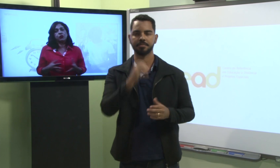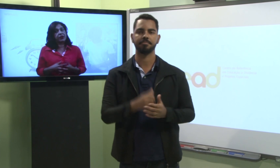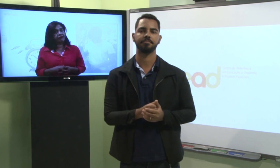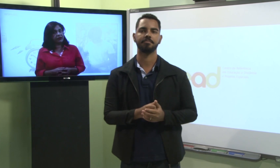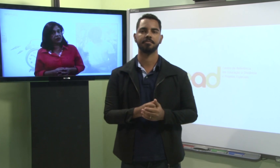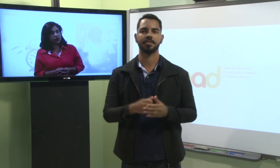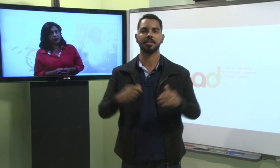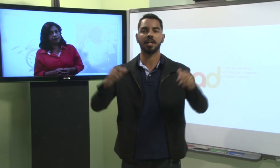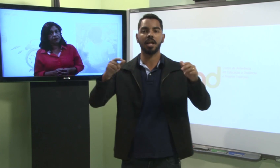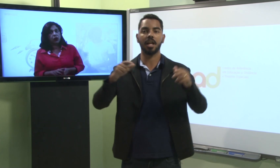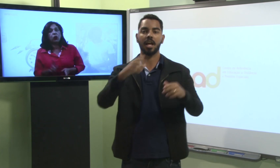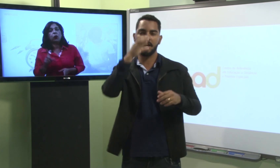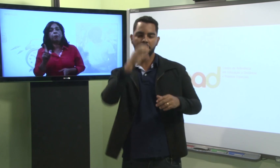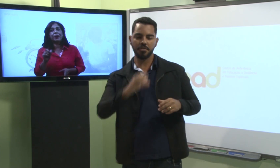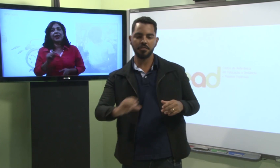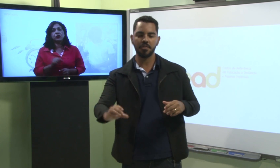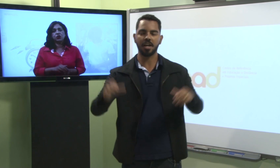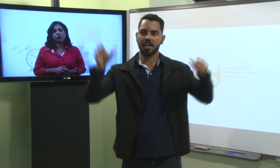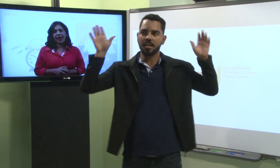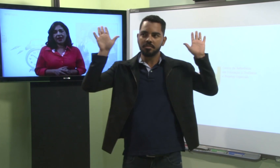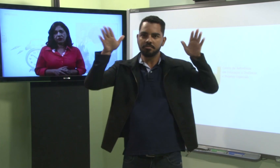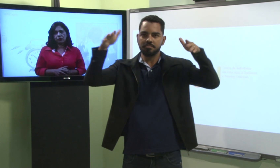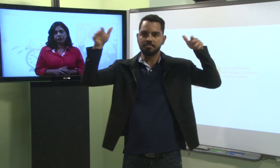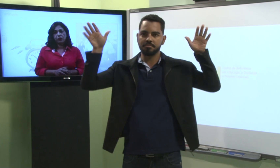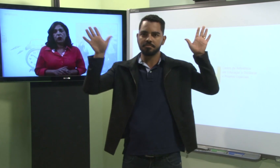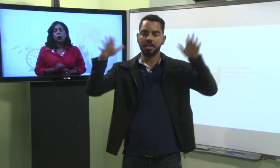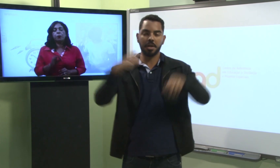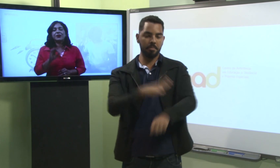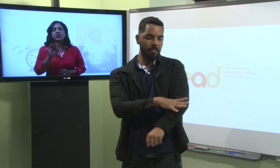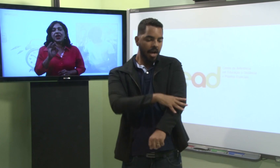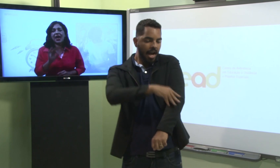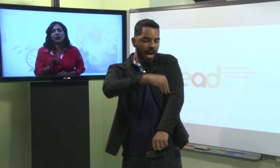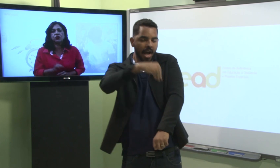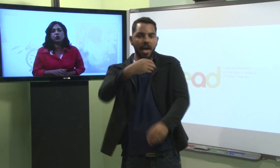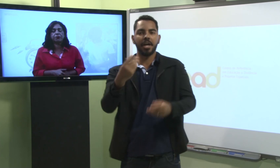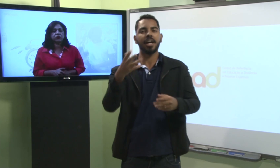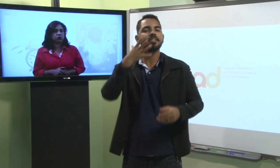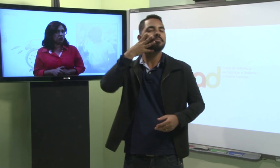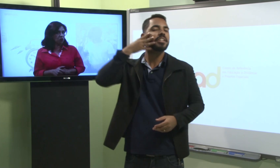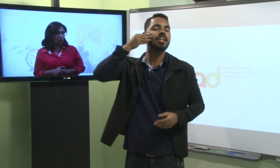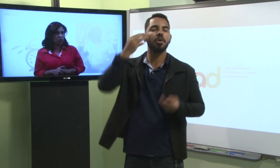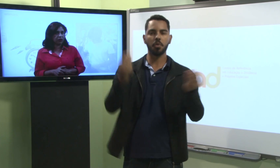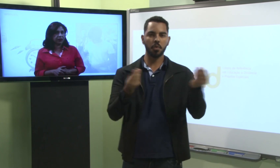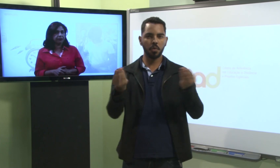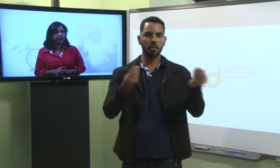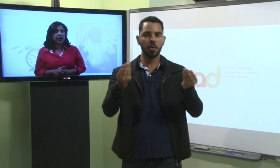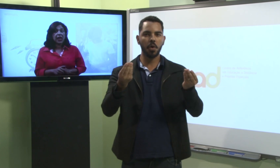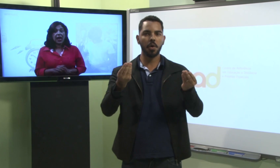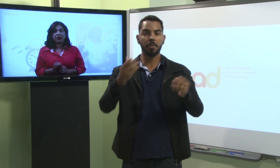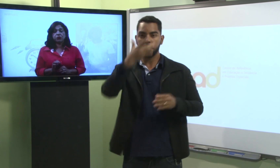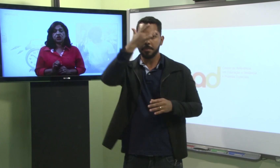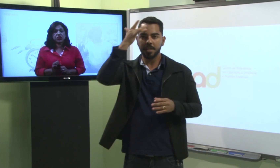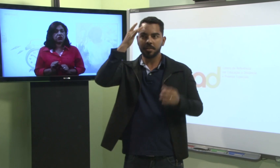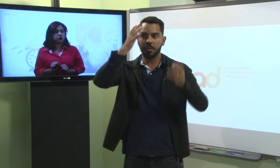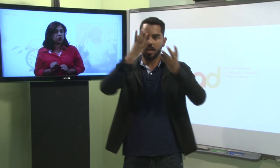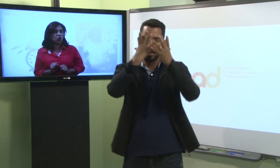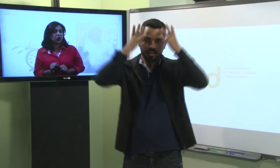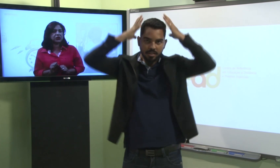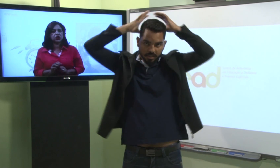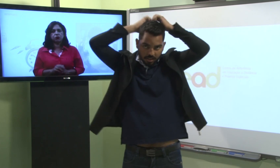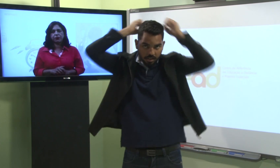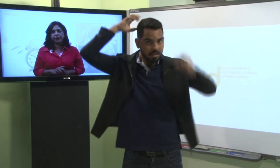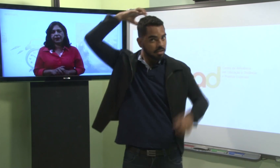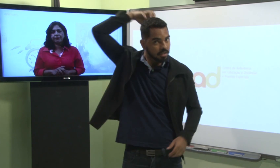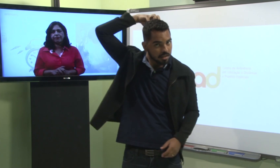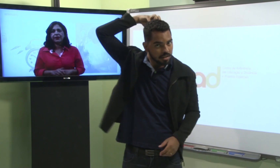orelhas de um elefante, o pelo de um gato, o penteado de uma pessoa com coque, as bochechas